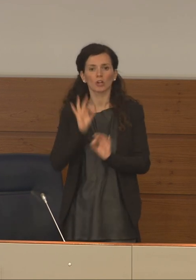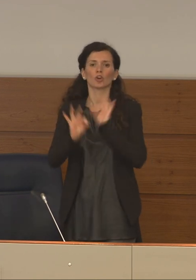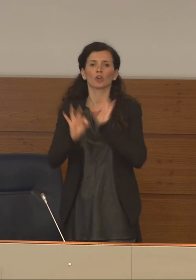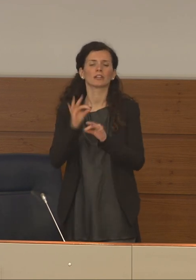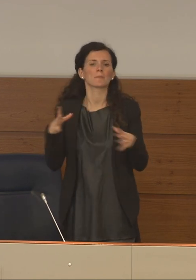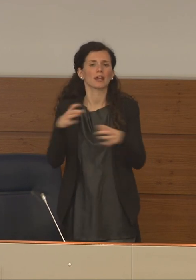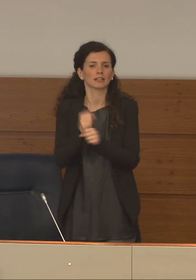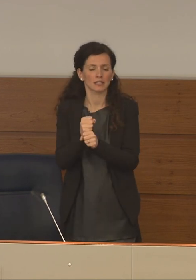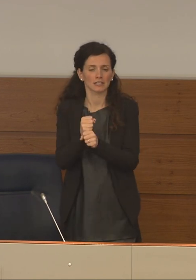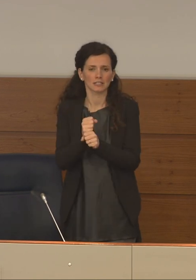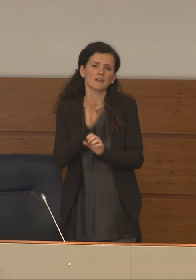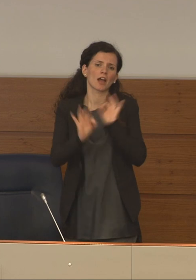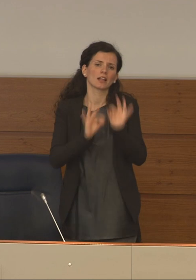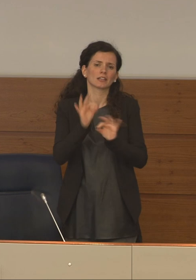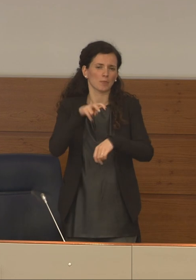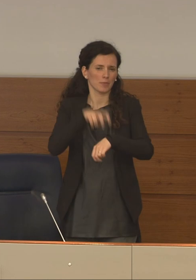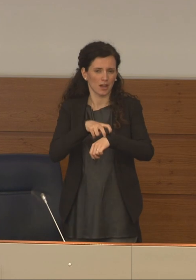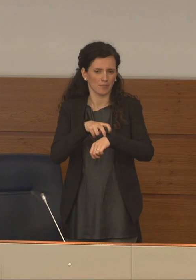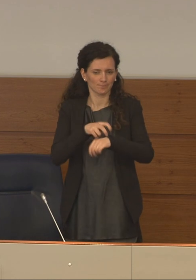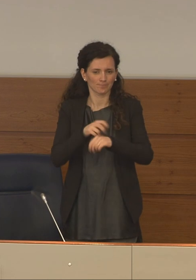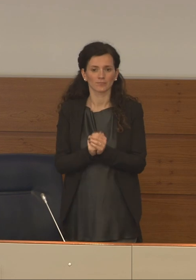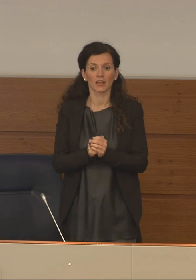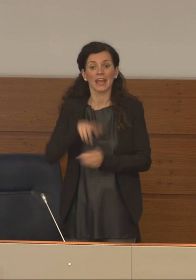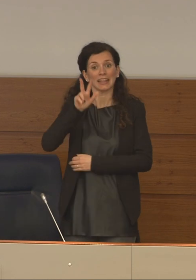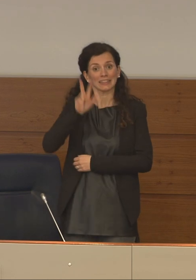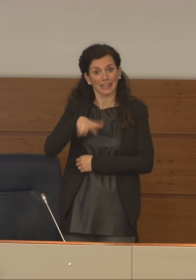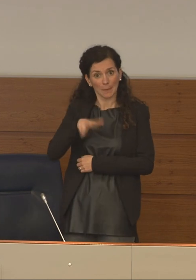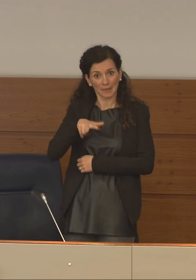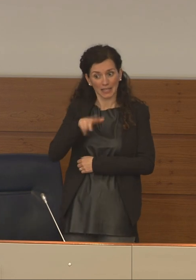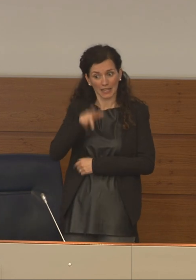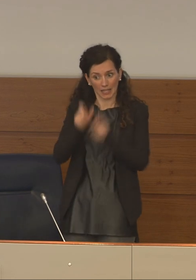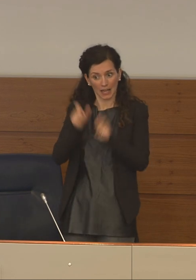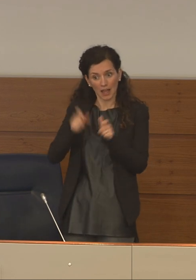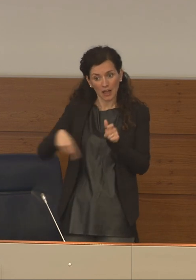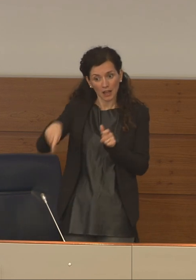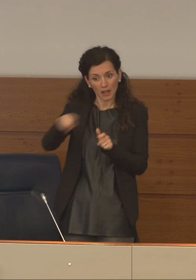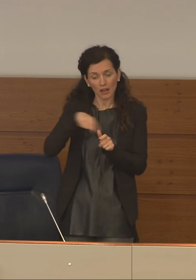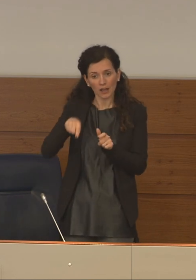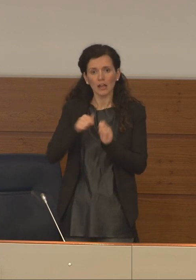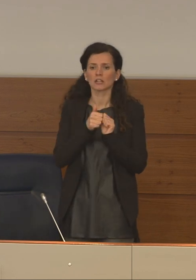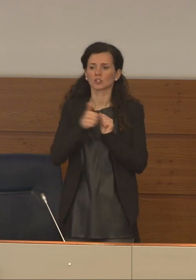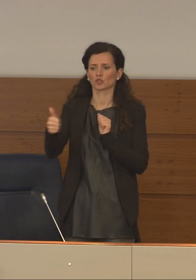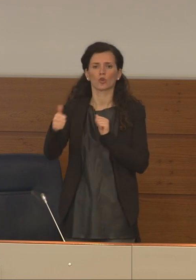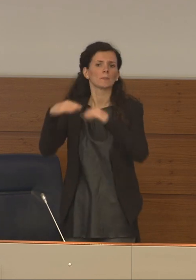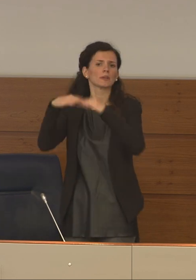sub intensiva e circa 3.000 sono in isolamento